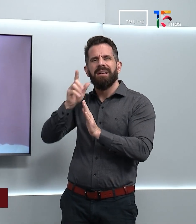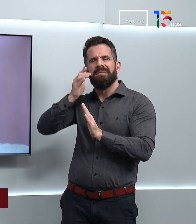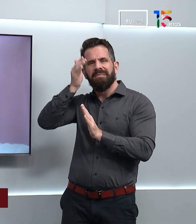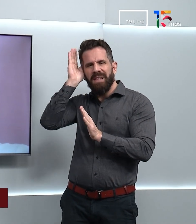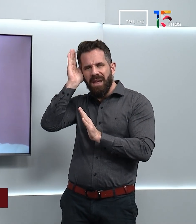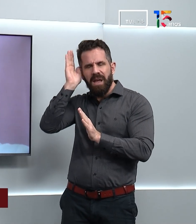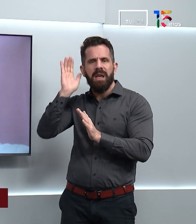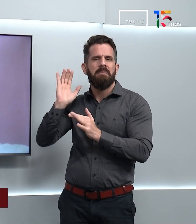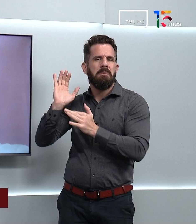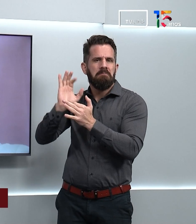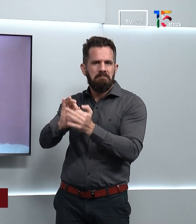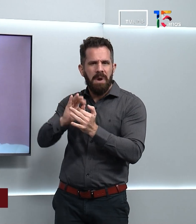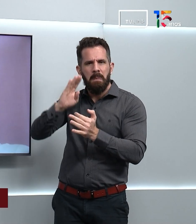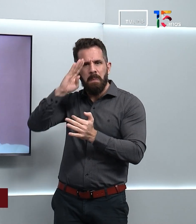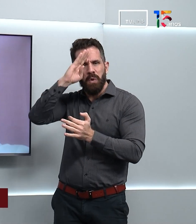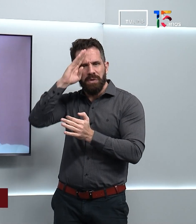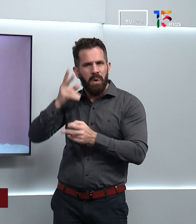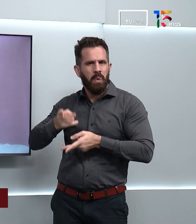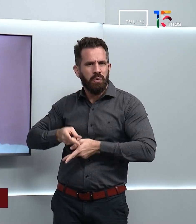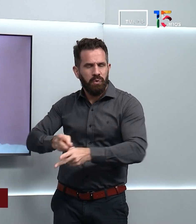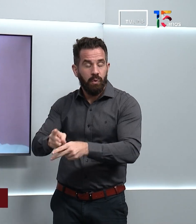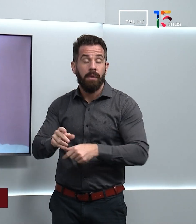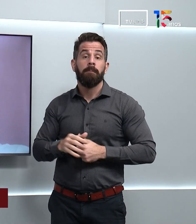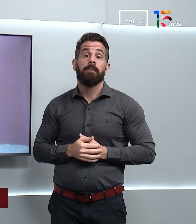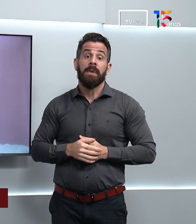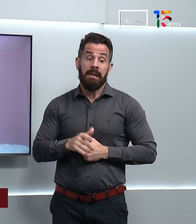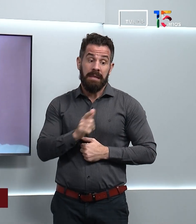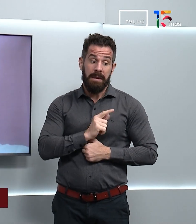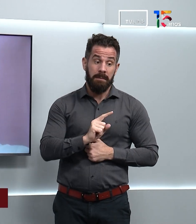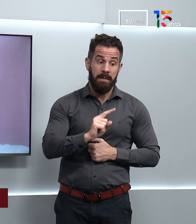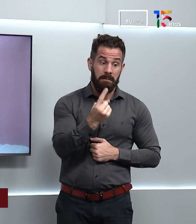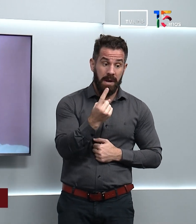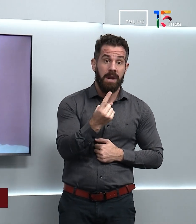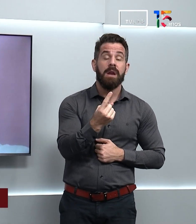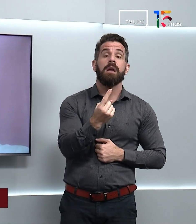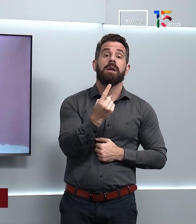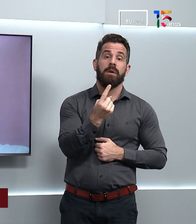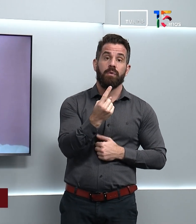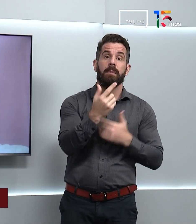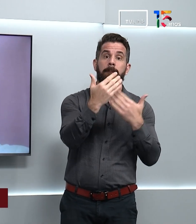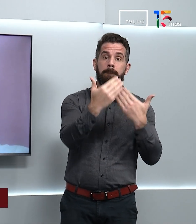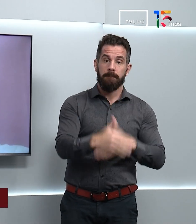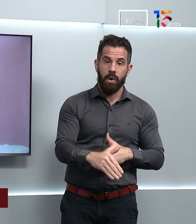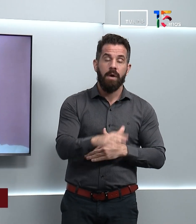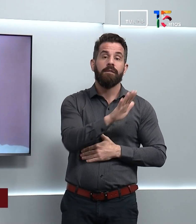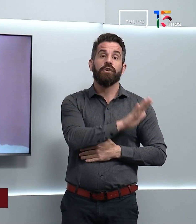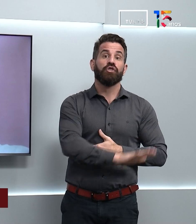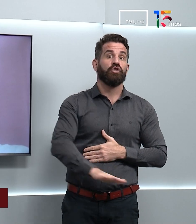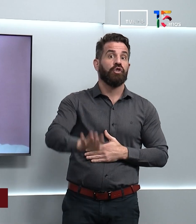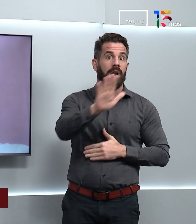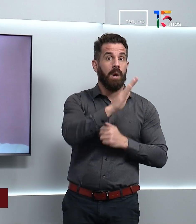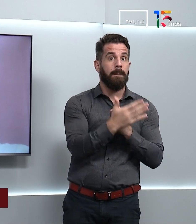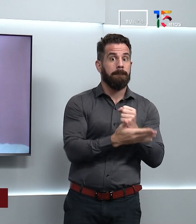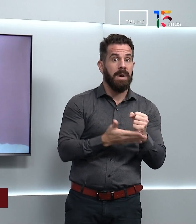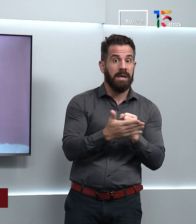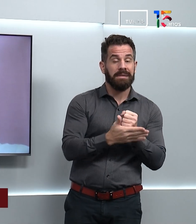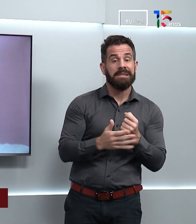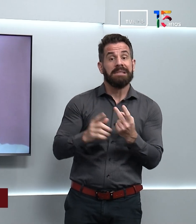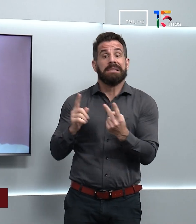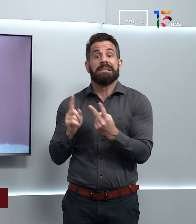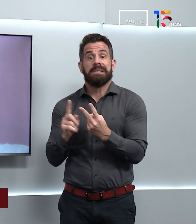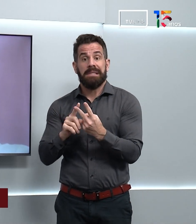Bolsonaro, o aluno passaria a fazer a primeira dia de prova por formação geral básica e o segundo dia